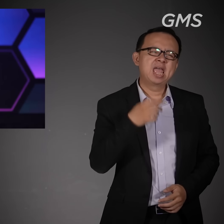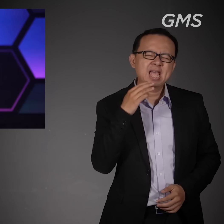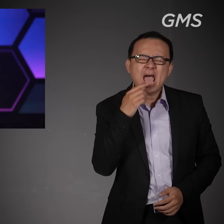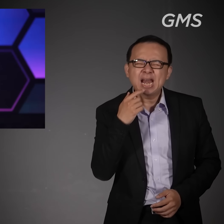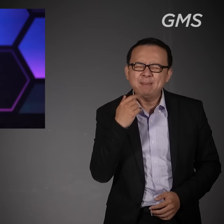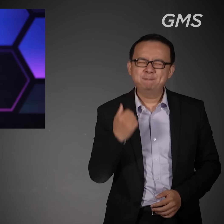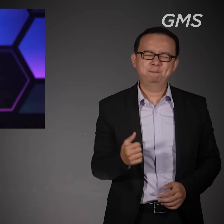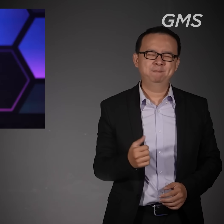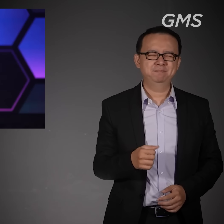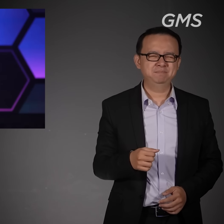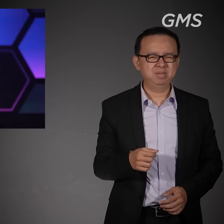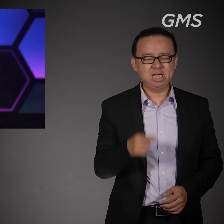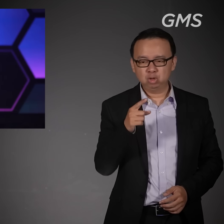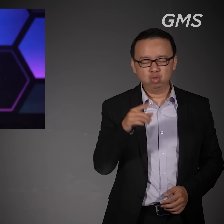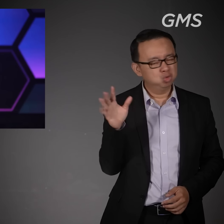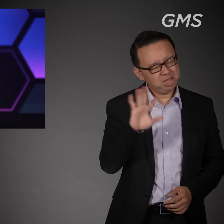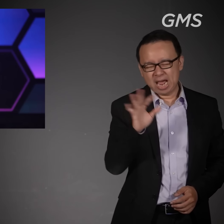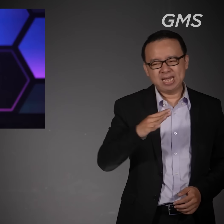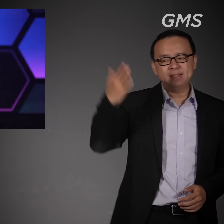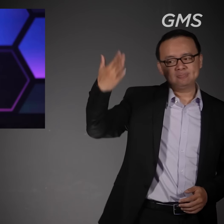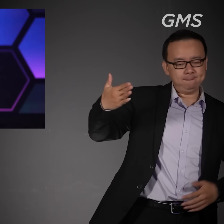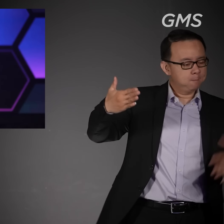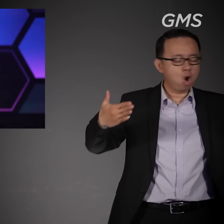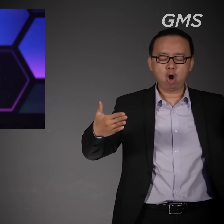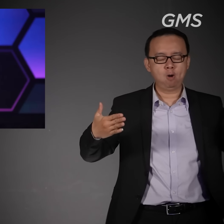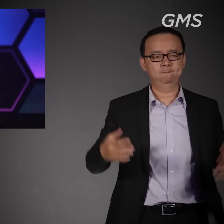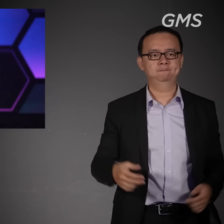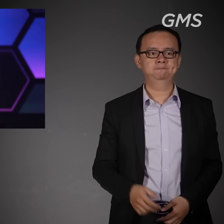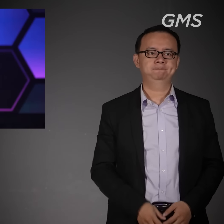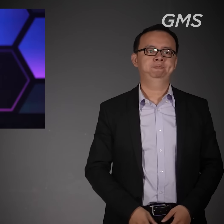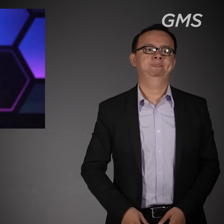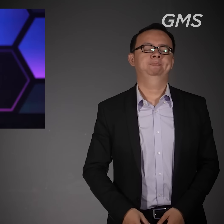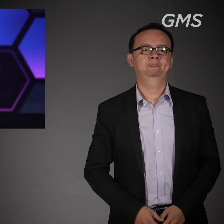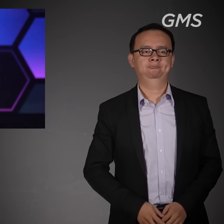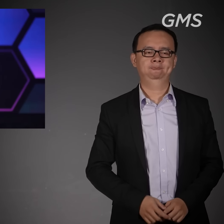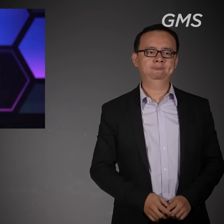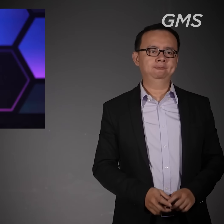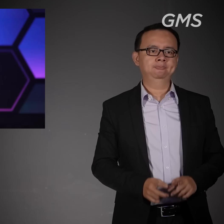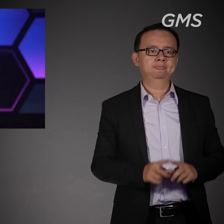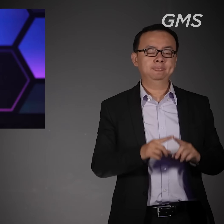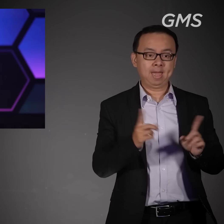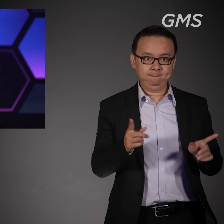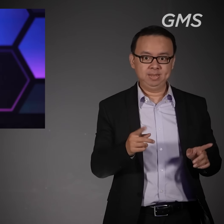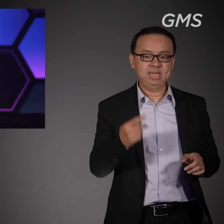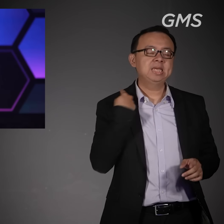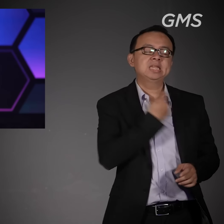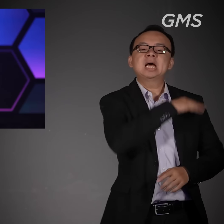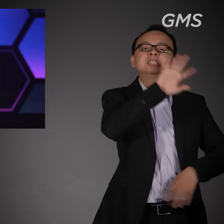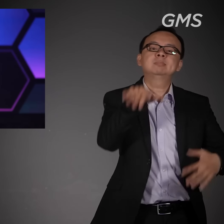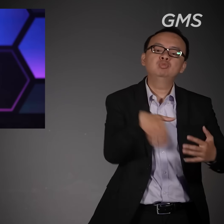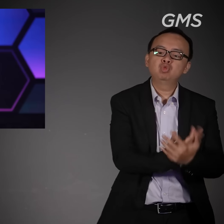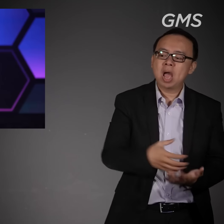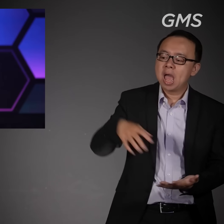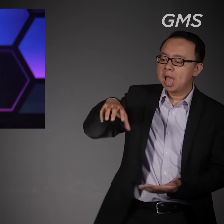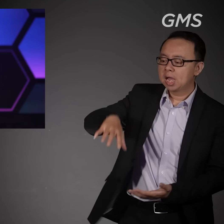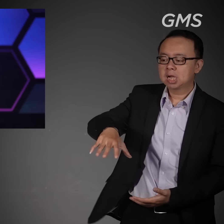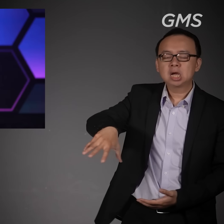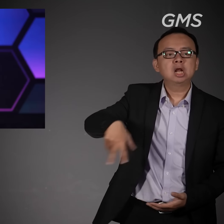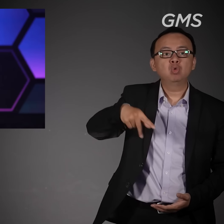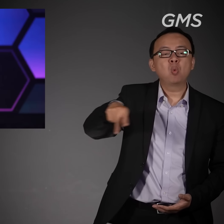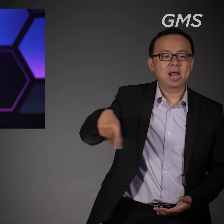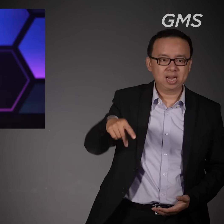dihalang. Namun demikian, sebagai family, keluarga, banner-banner atau panji-panji suku-suku